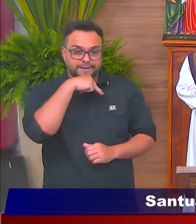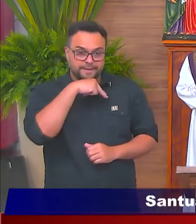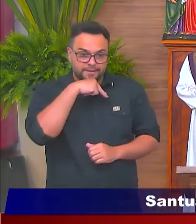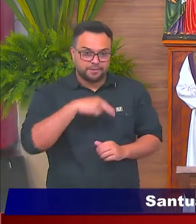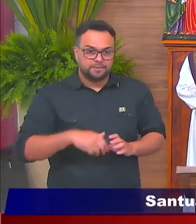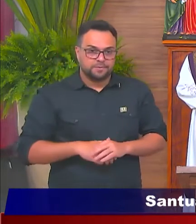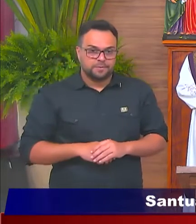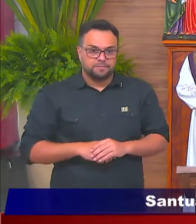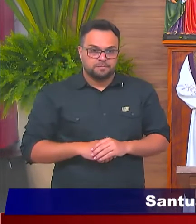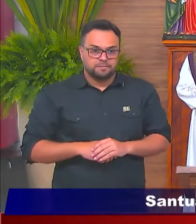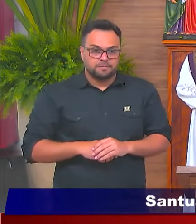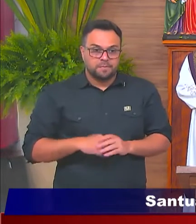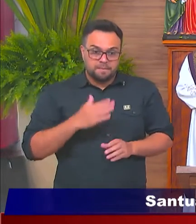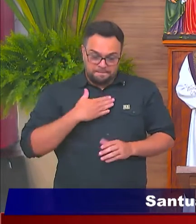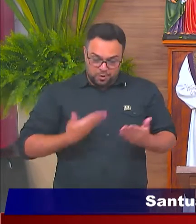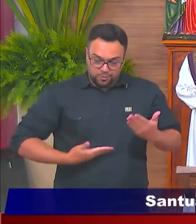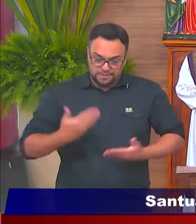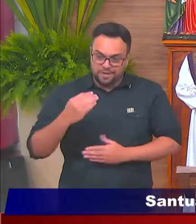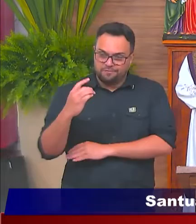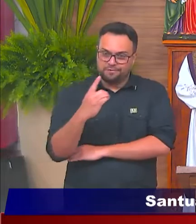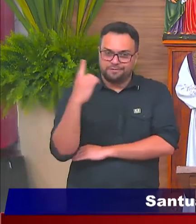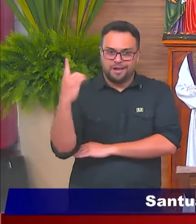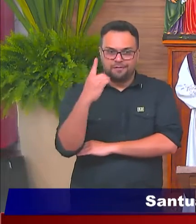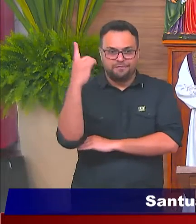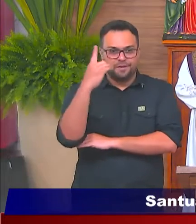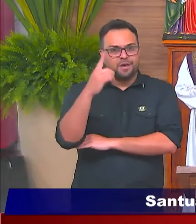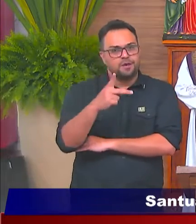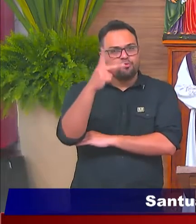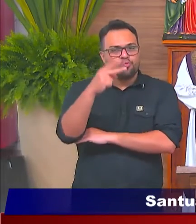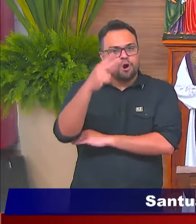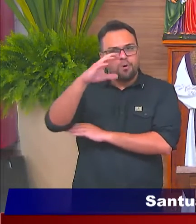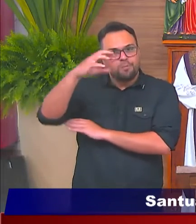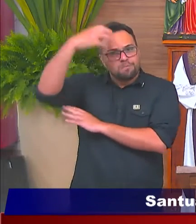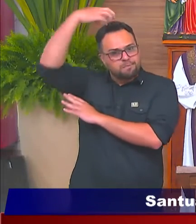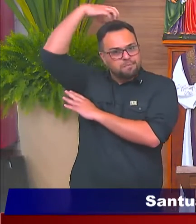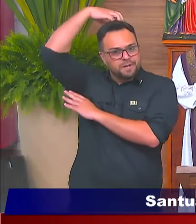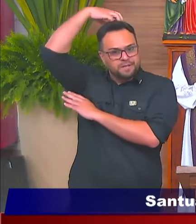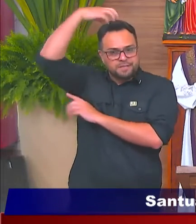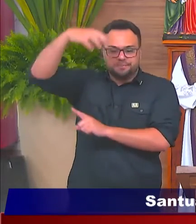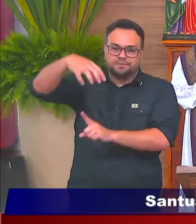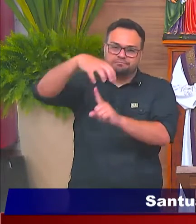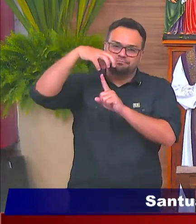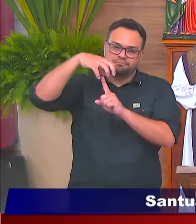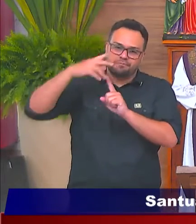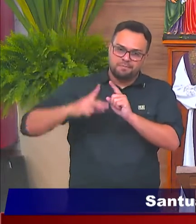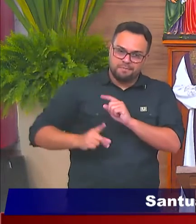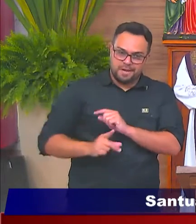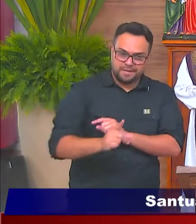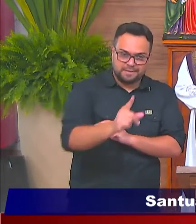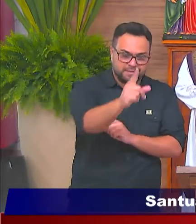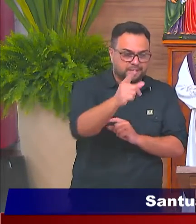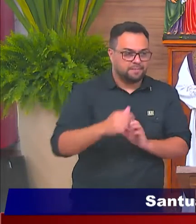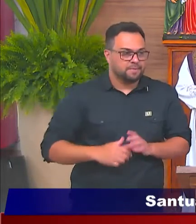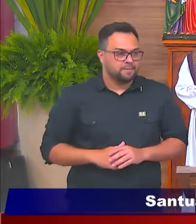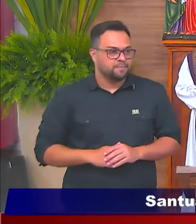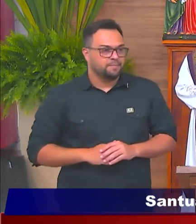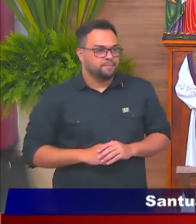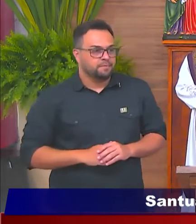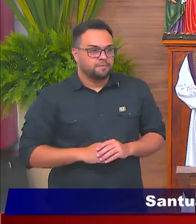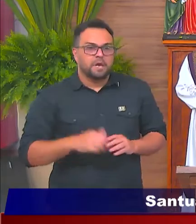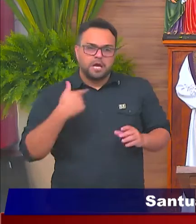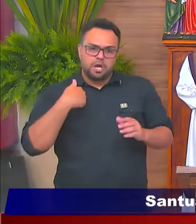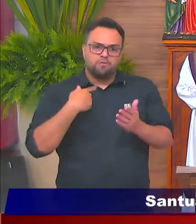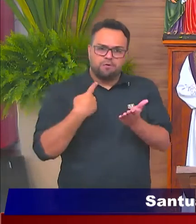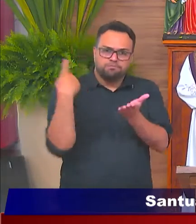o meu servo Davi será o seu príncipe para sempre. Farei com eles uma aliança